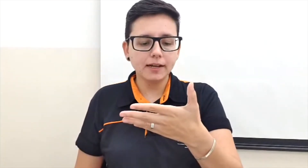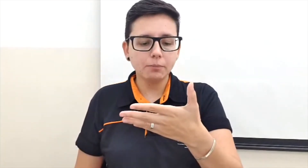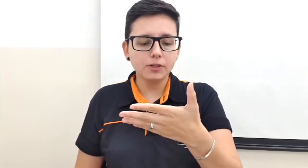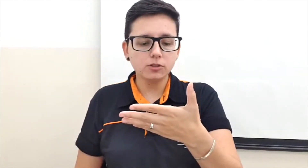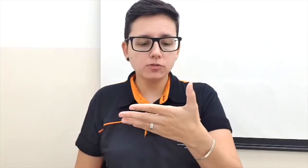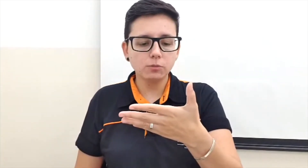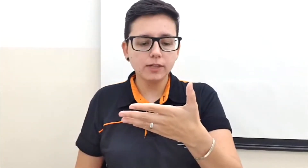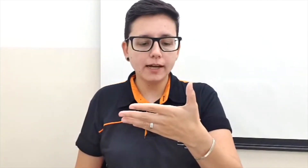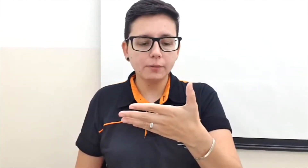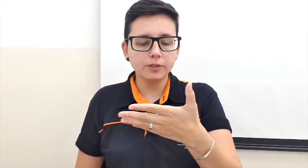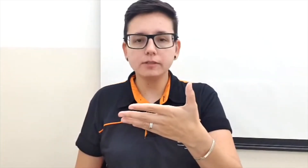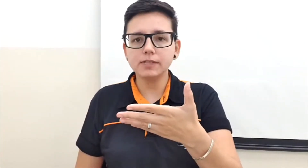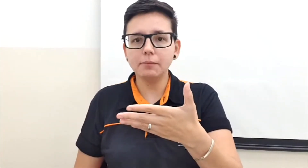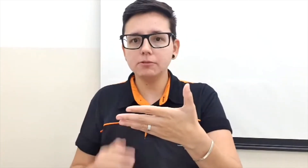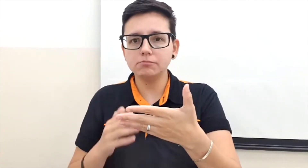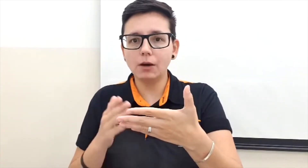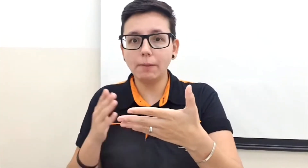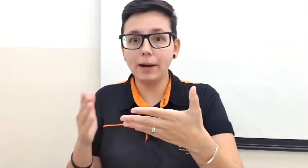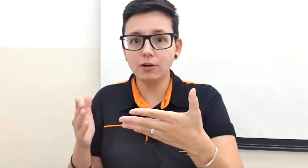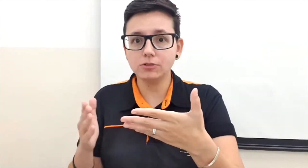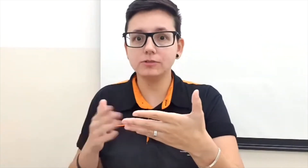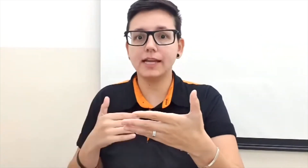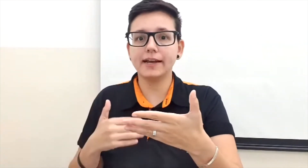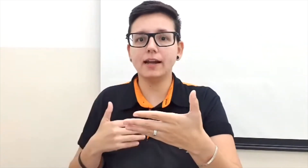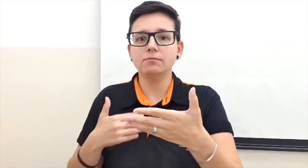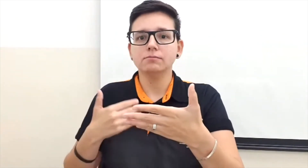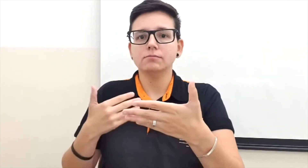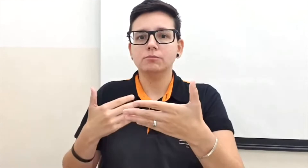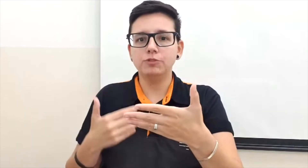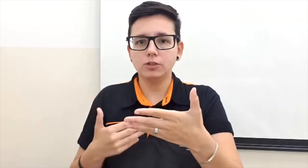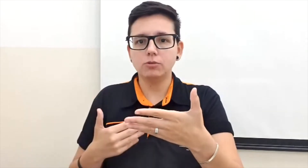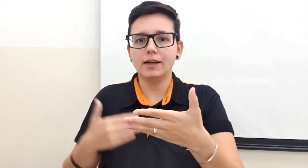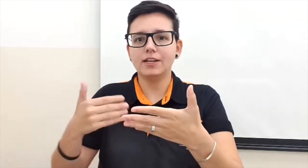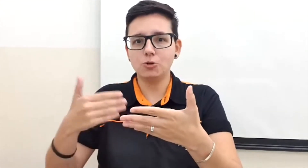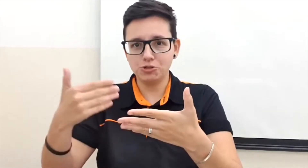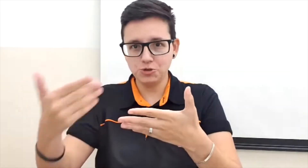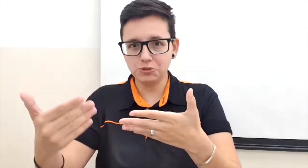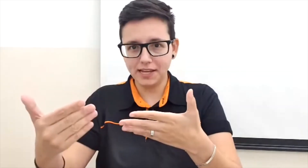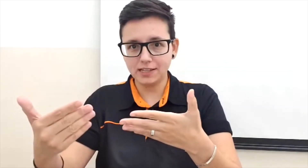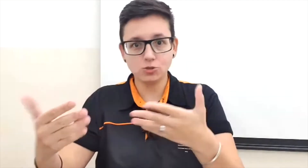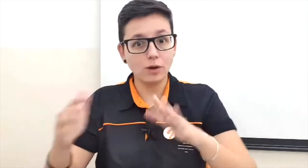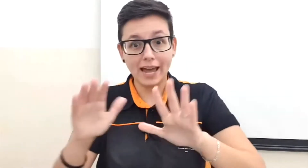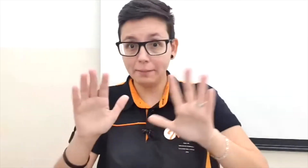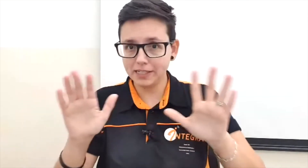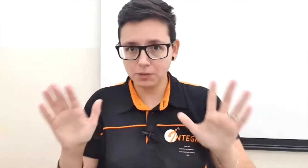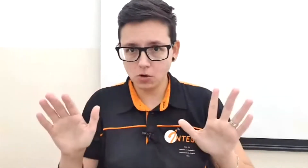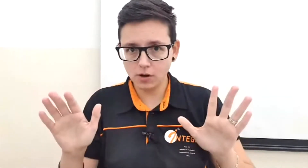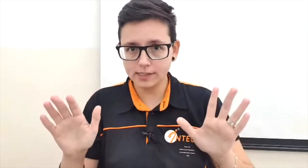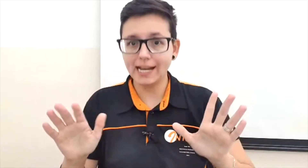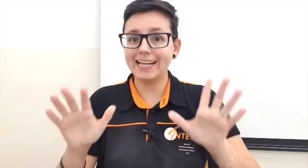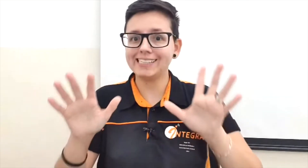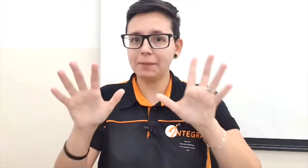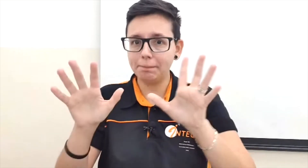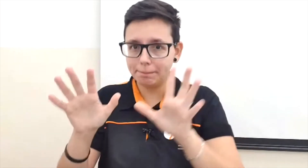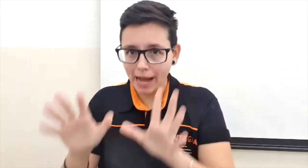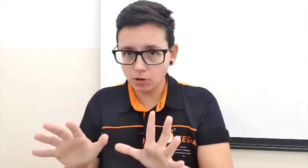depois nós fomos lá e depois, sabe, não dá uma pausa, não tem aquela vírgula e continua o texto? É a mesma coisa. Essa pausa